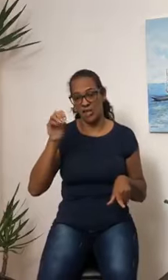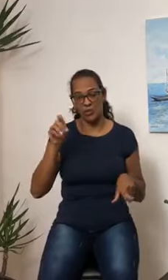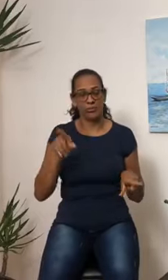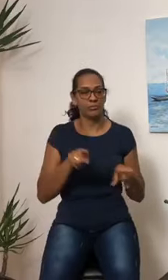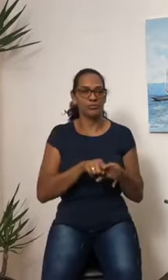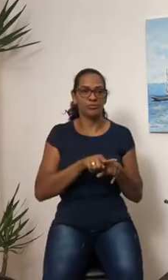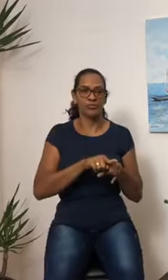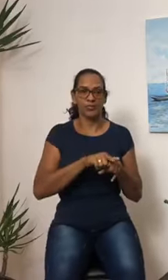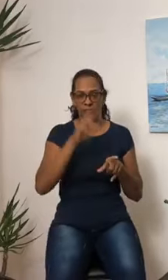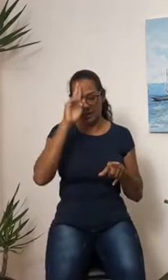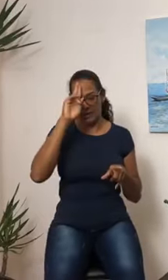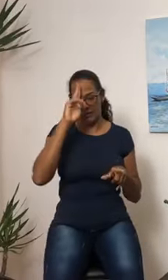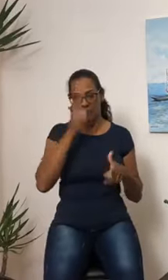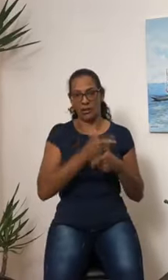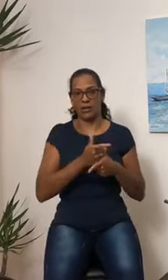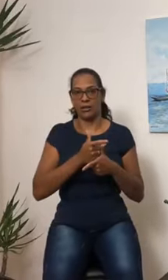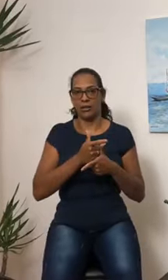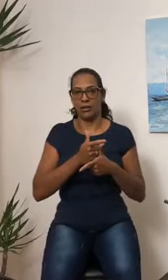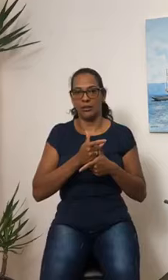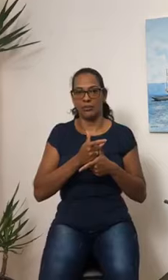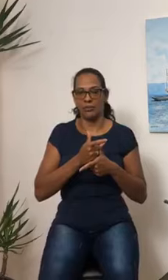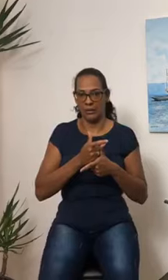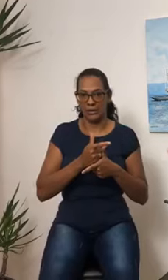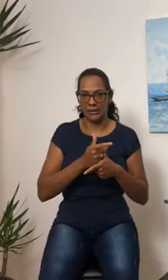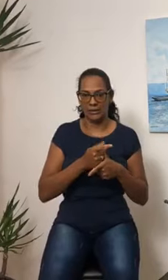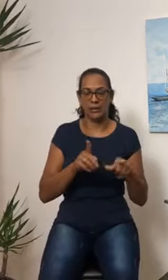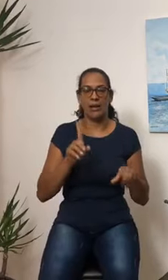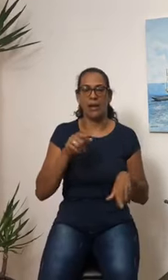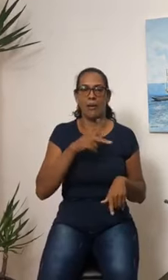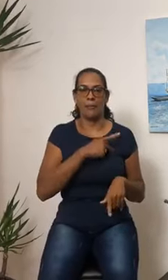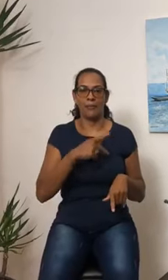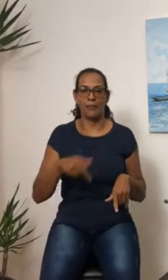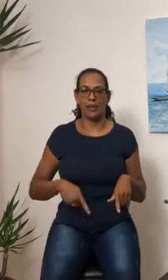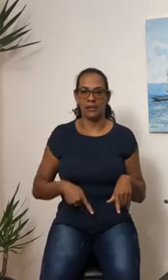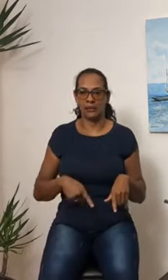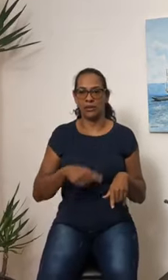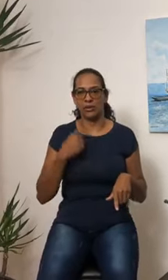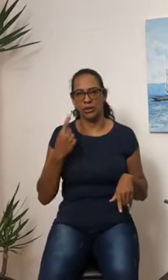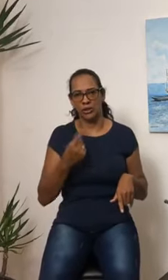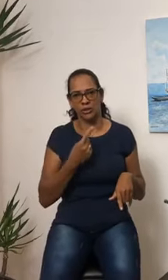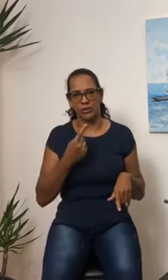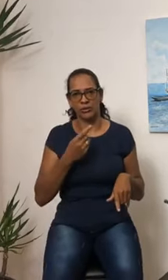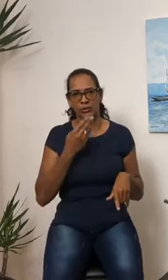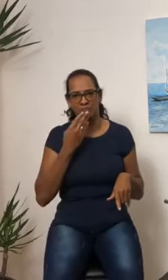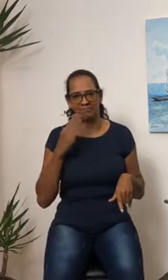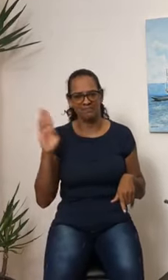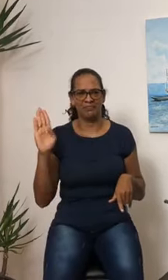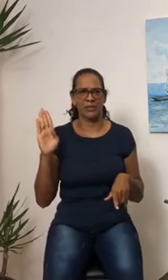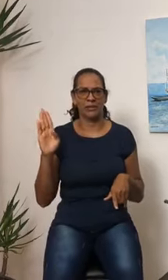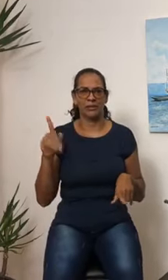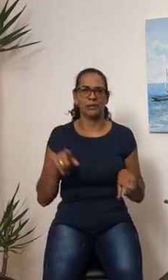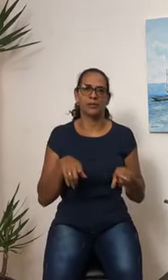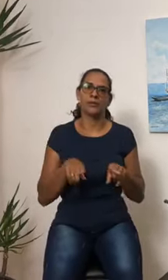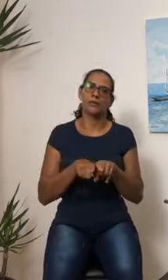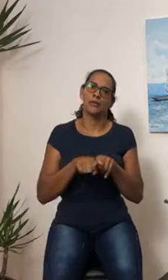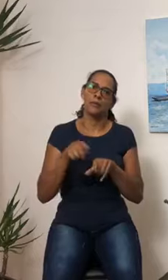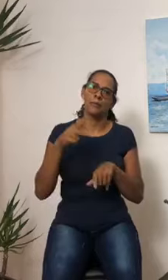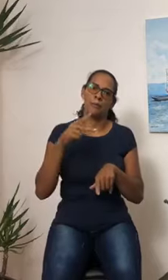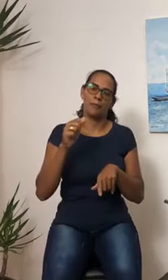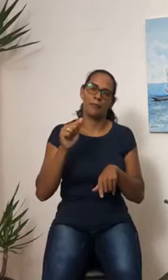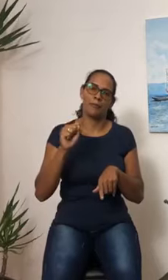líder maior, que é o Eric Musso, que é o nosso, é o presidente do nosso partido, o meu parceiro, o Pasolini,